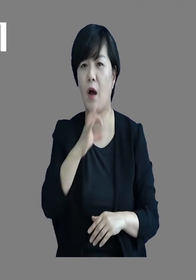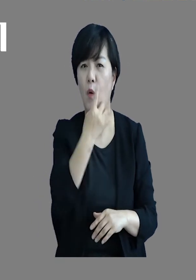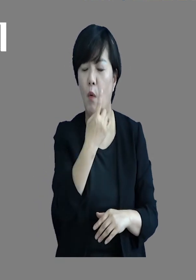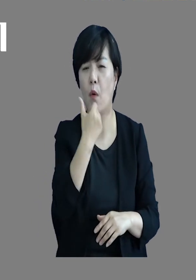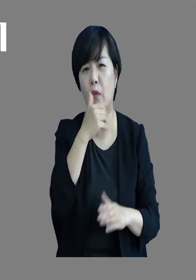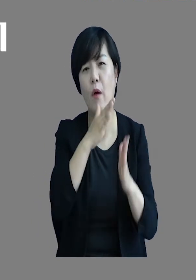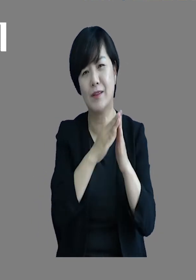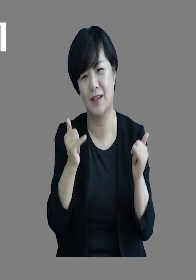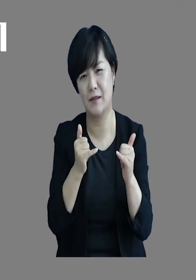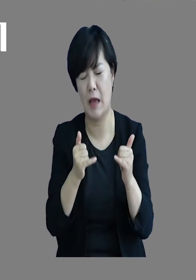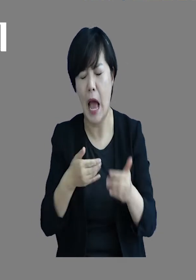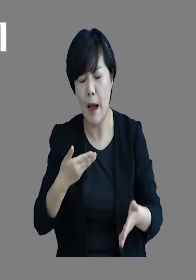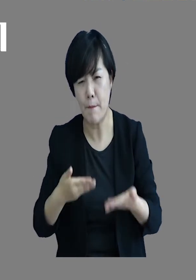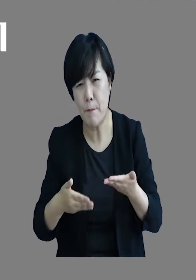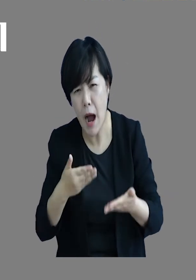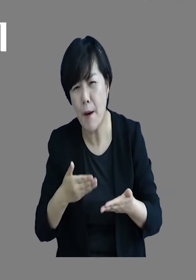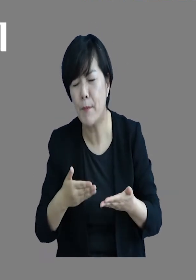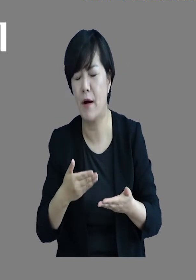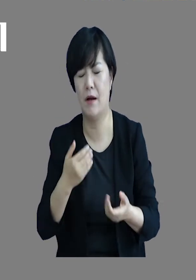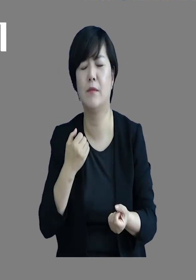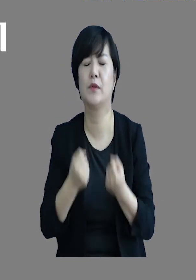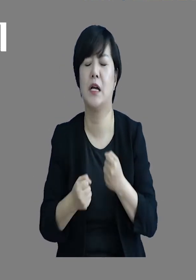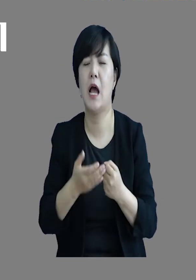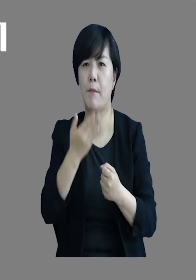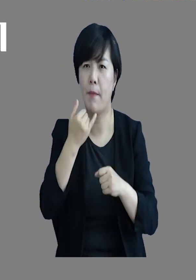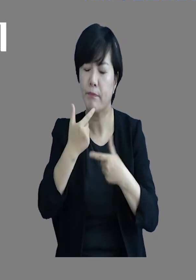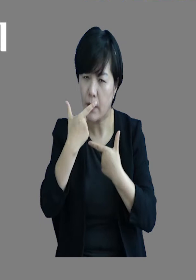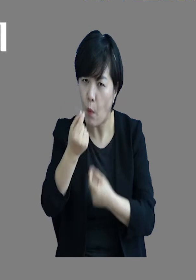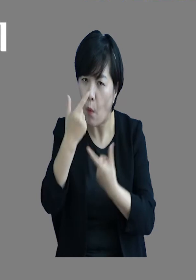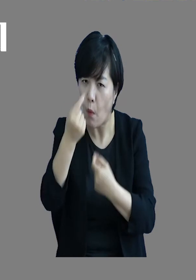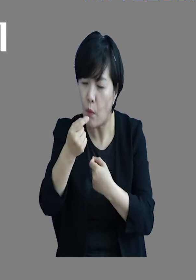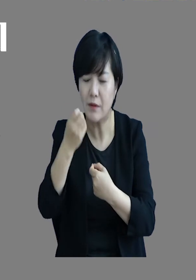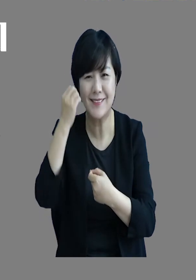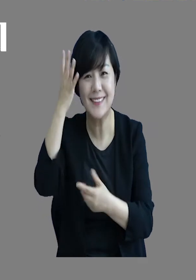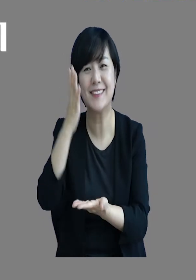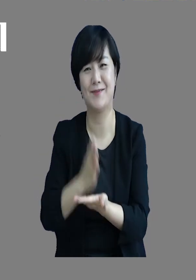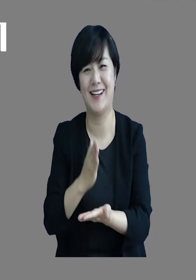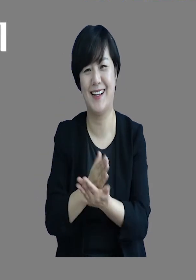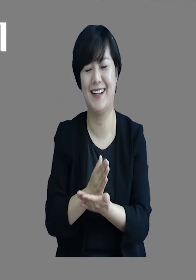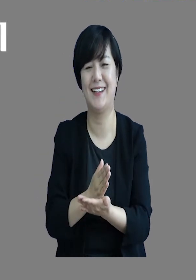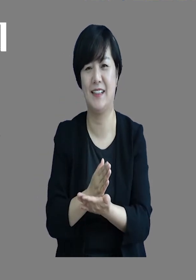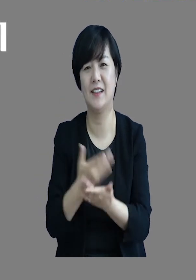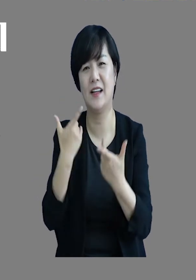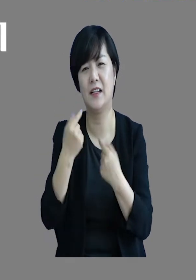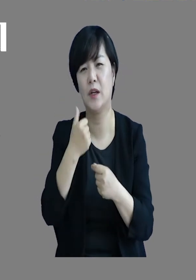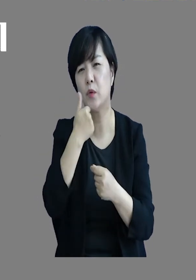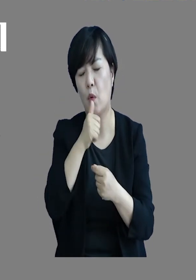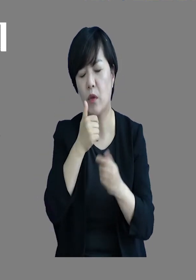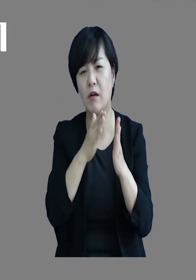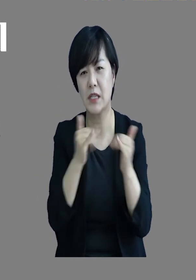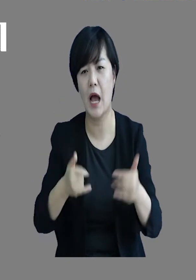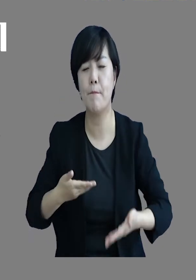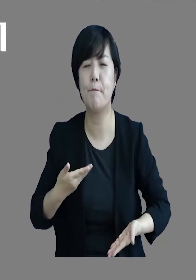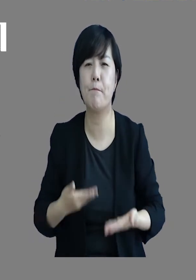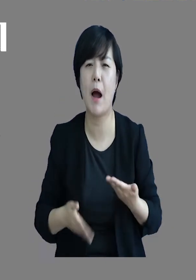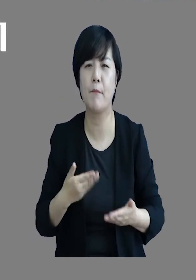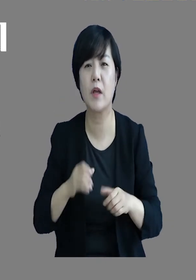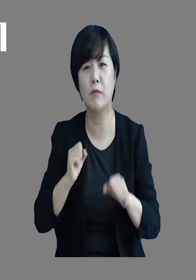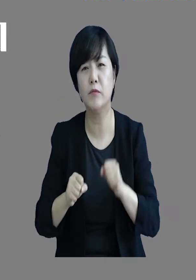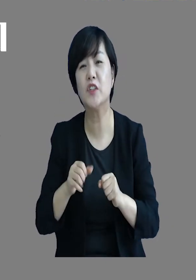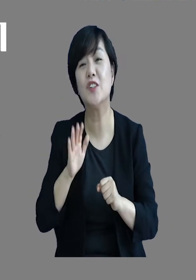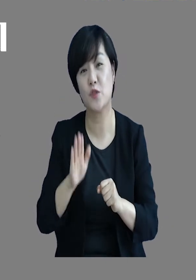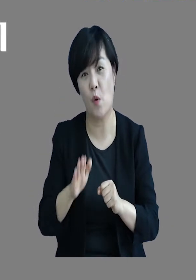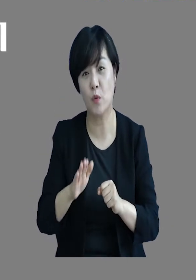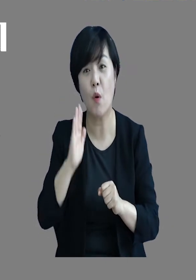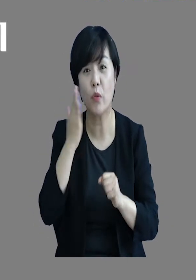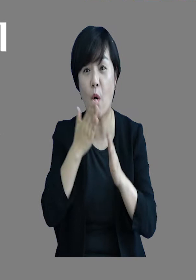오은정 통역사님 아무리 바빠도 식사는 꼭 챙겨 드시는 거 잊지 마세요. 이렇게 통역사분들이 바쁘게 움직여야 할